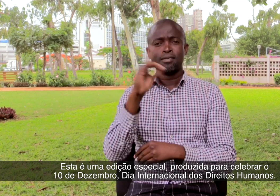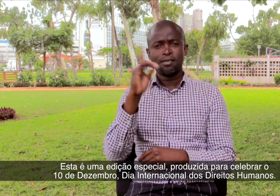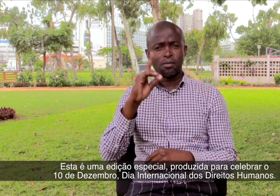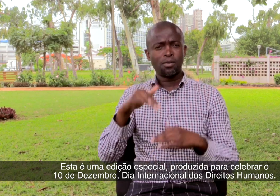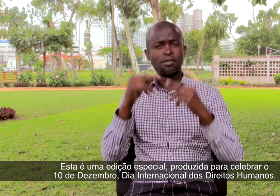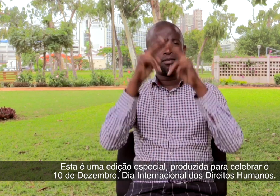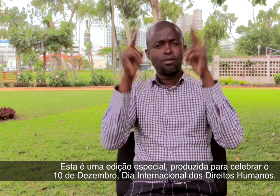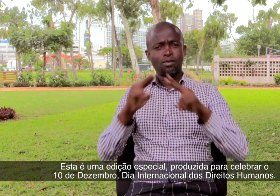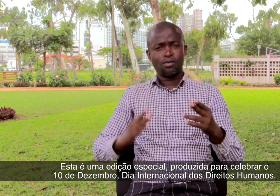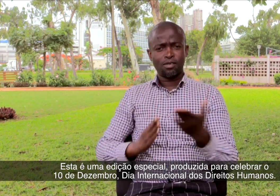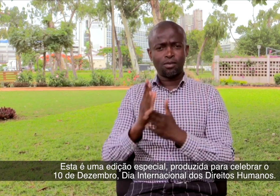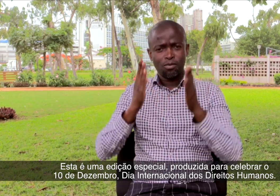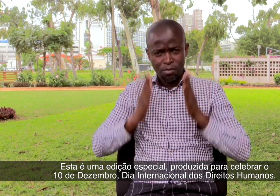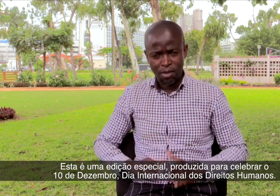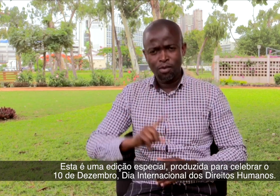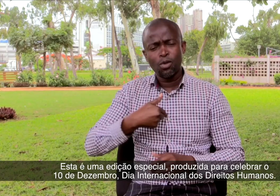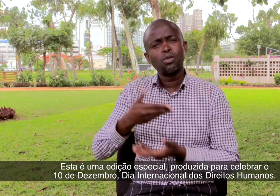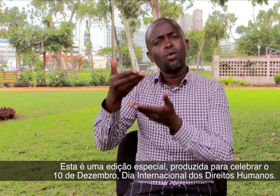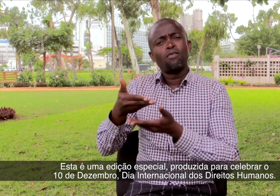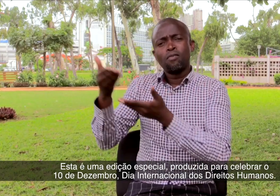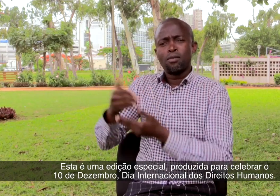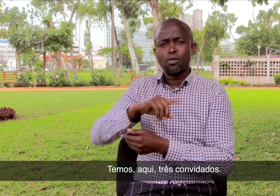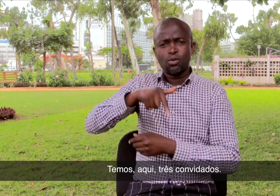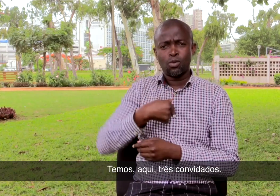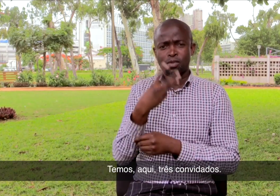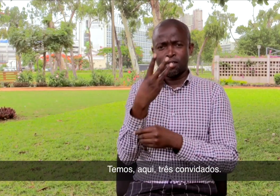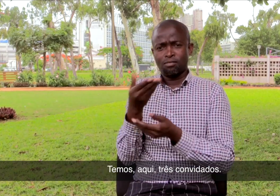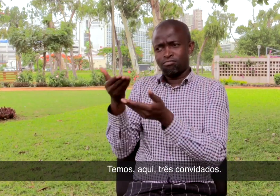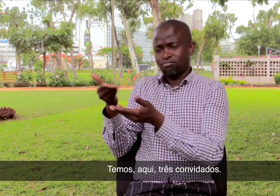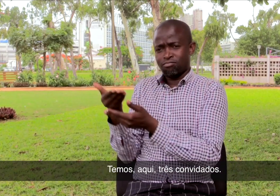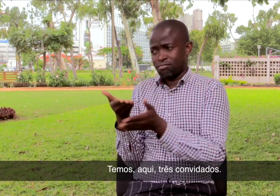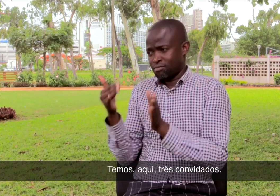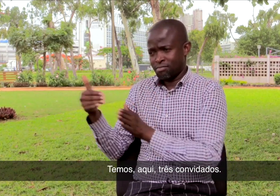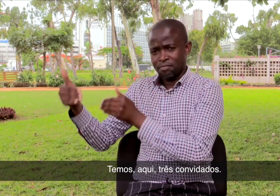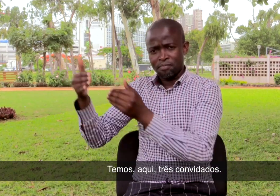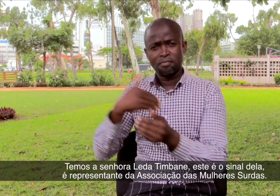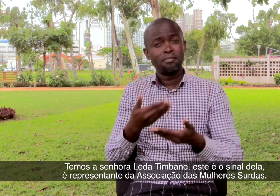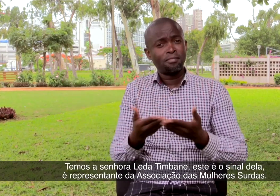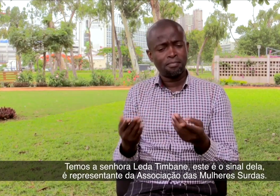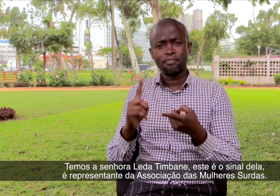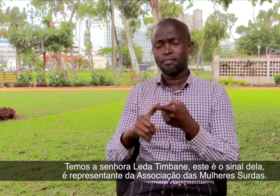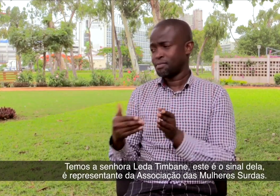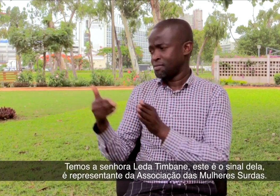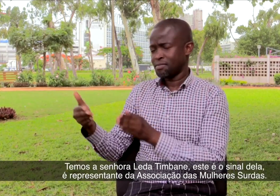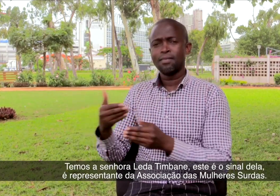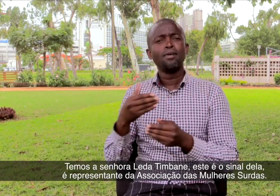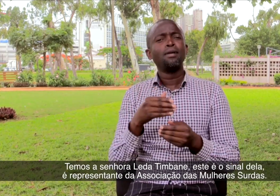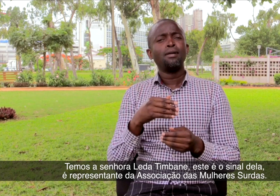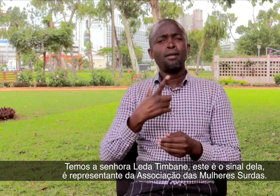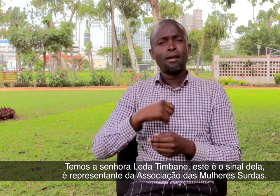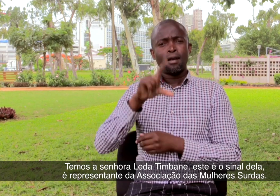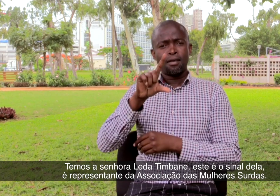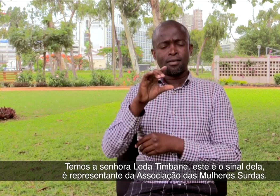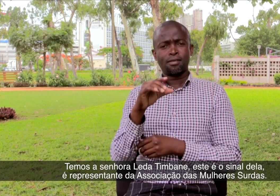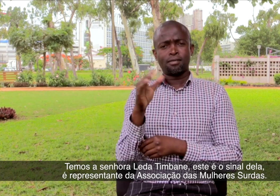relacionado ao dia 10 de dezembro, Dia Internacional dos Direitos Humanos. Temos aqui três convidados. Ao meu lado está a